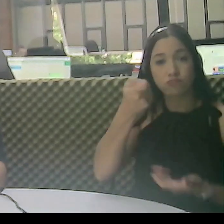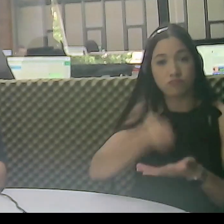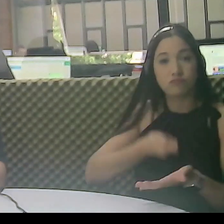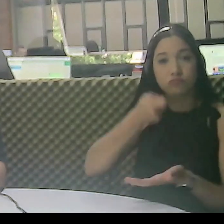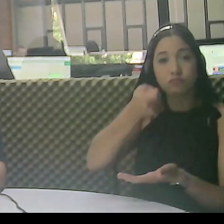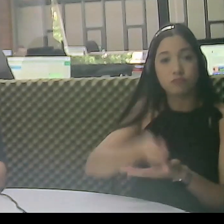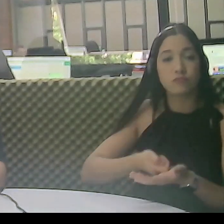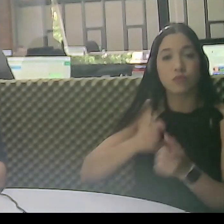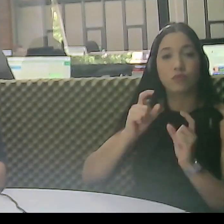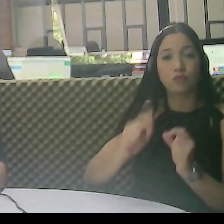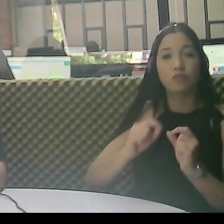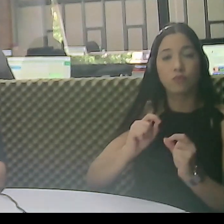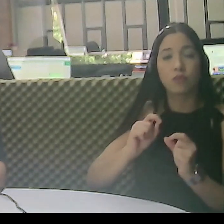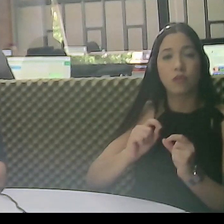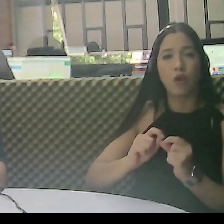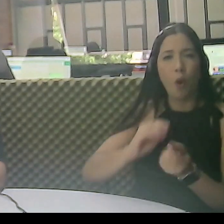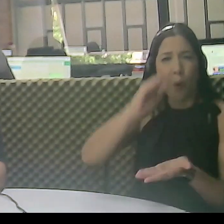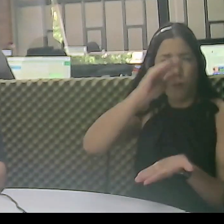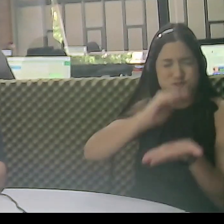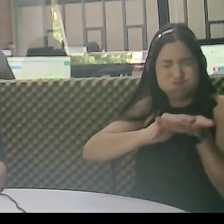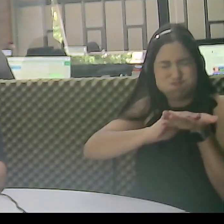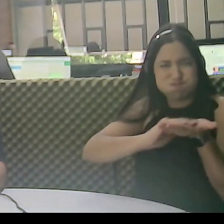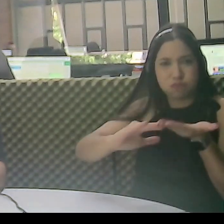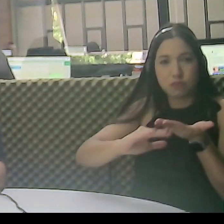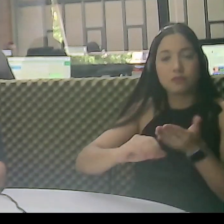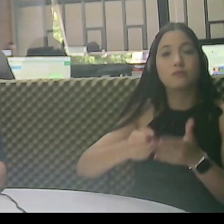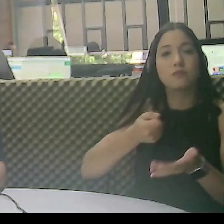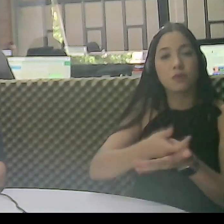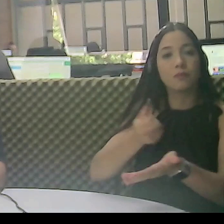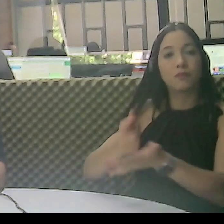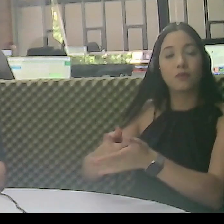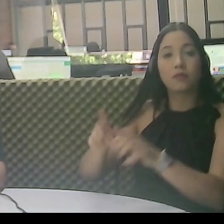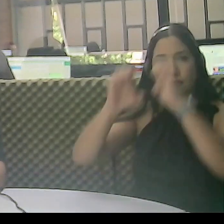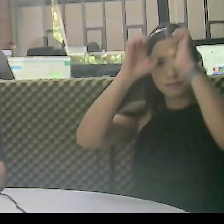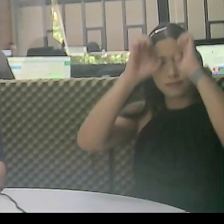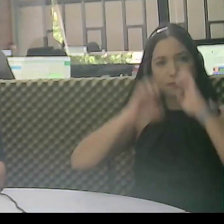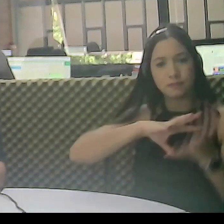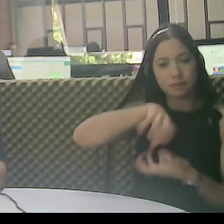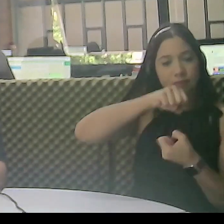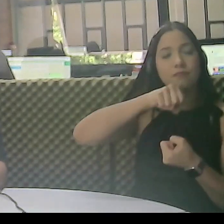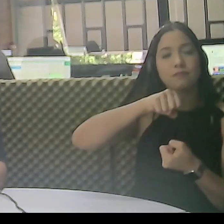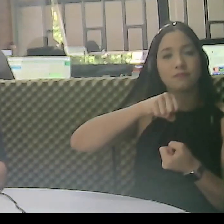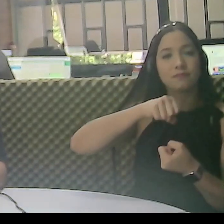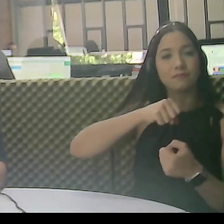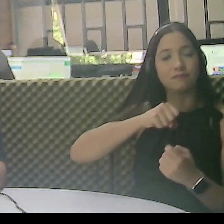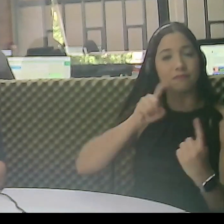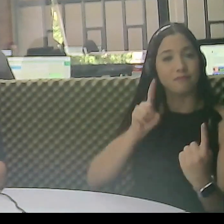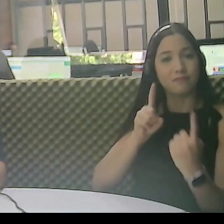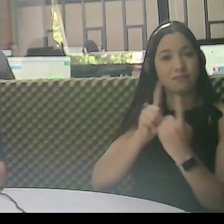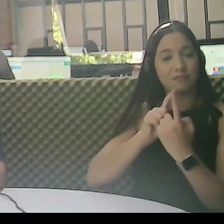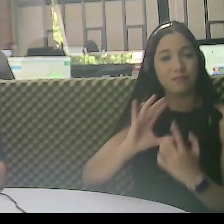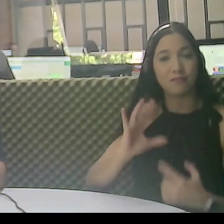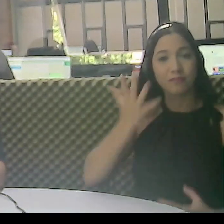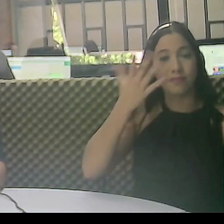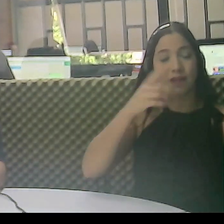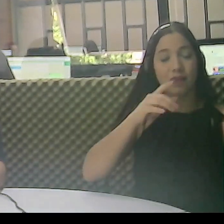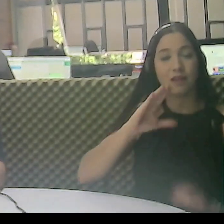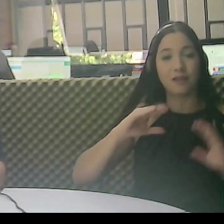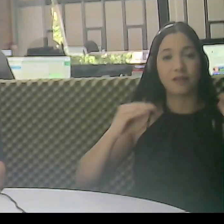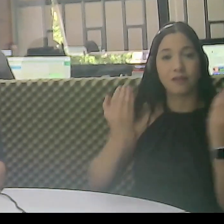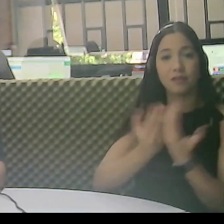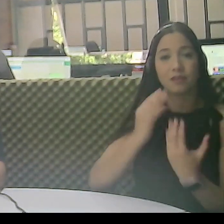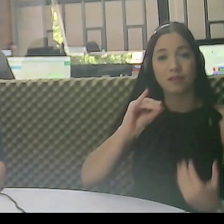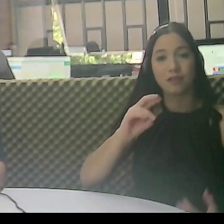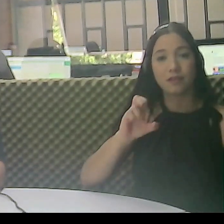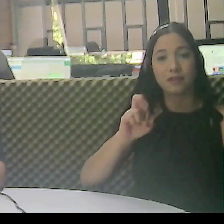a práticas abusivas à implementação do consumo eticamente sustentável. O encontro acontece no Auditório Cícero Diniz